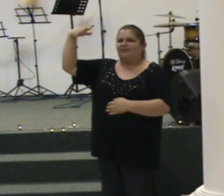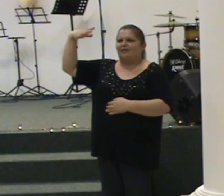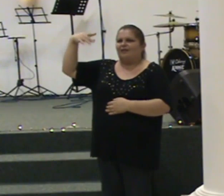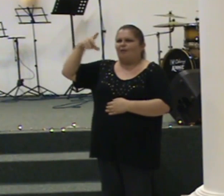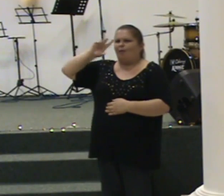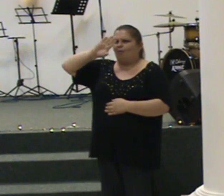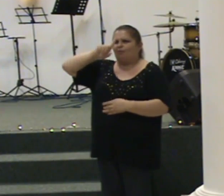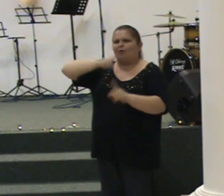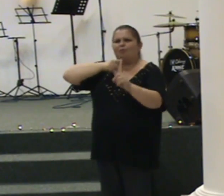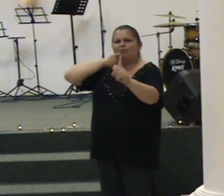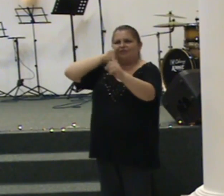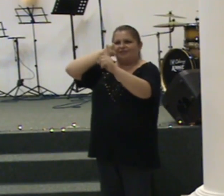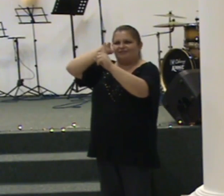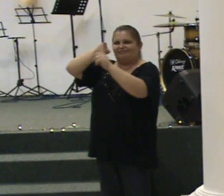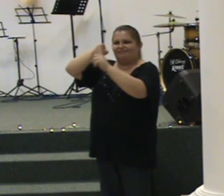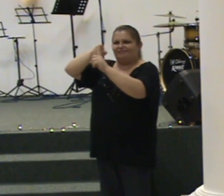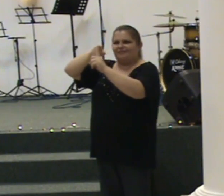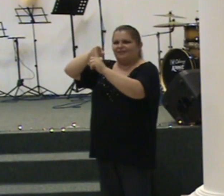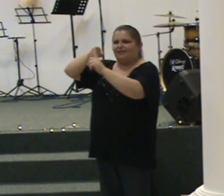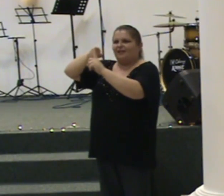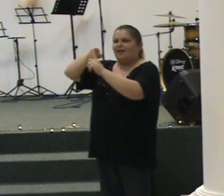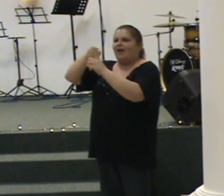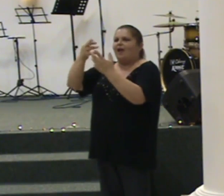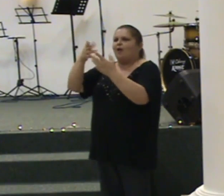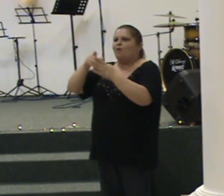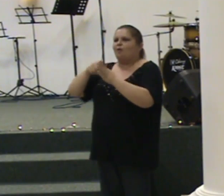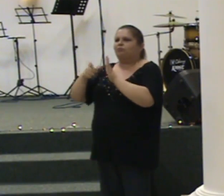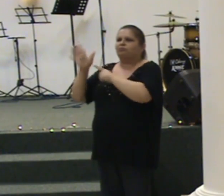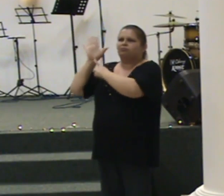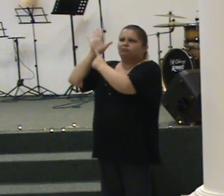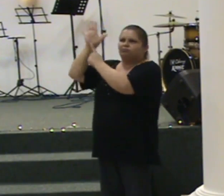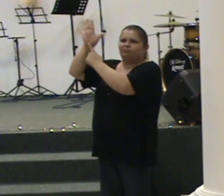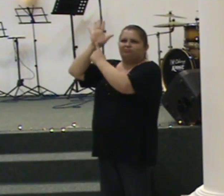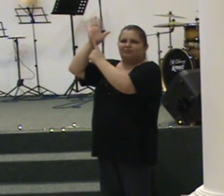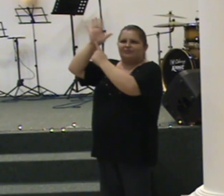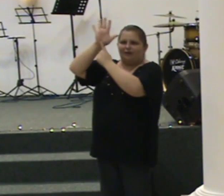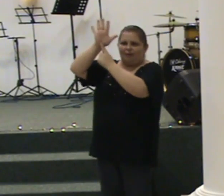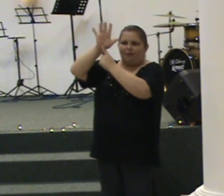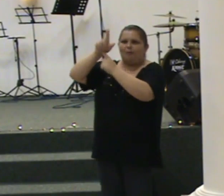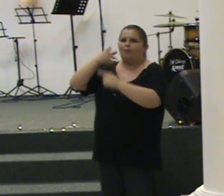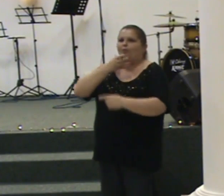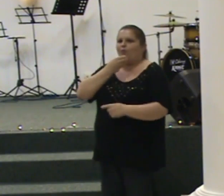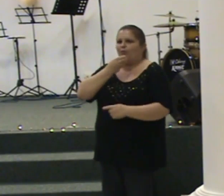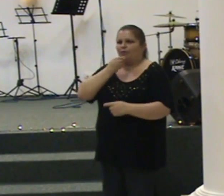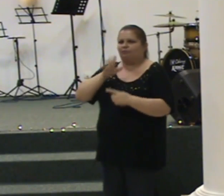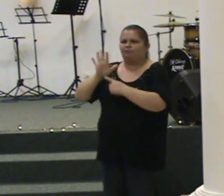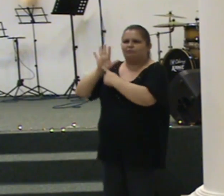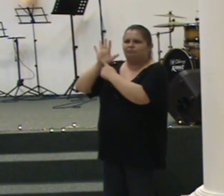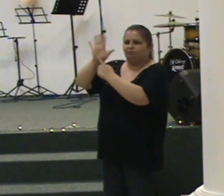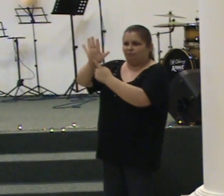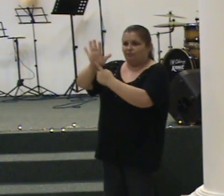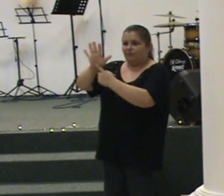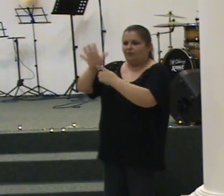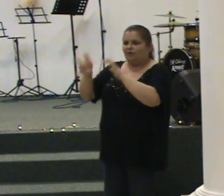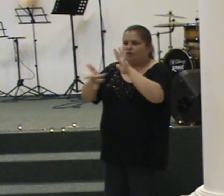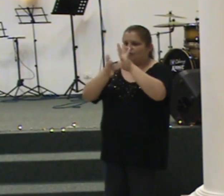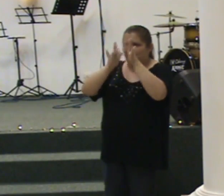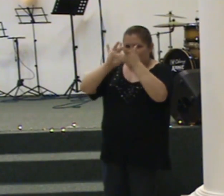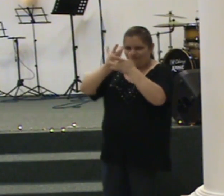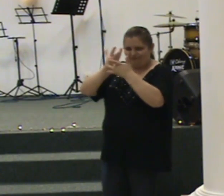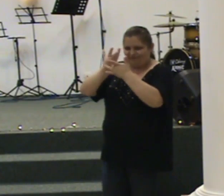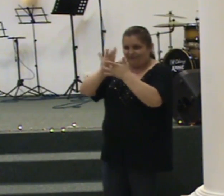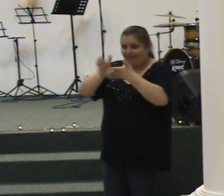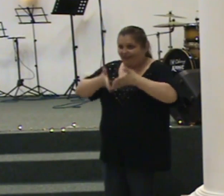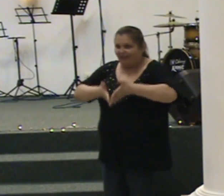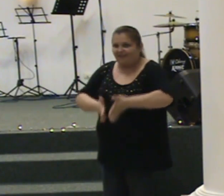um propósito de servir de sinalização para os homens. Ali, quando Jesus nasceu, a